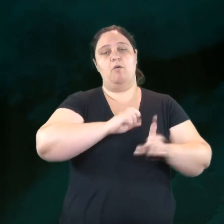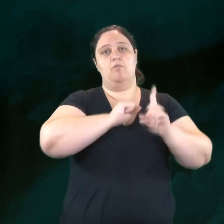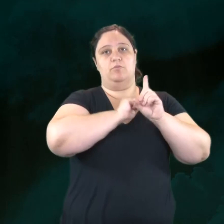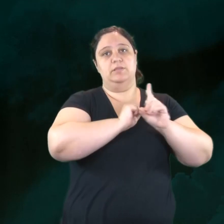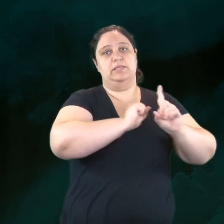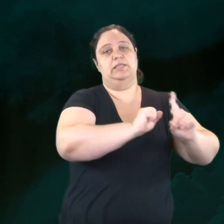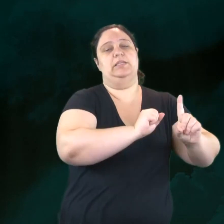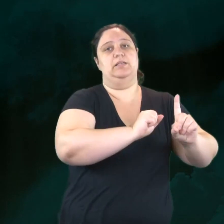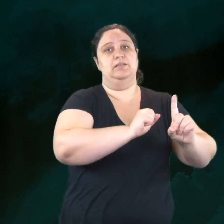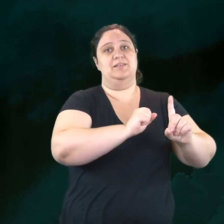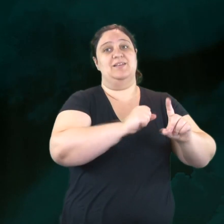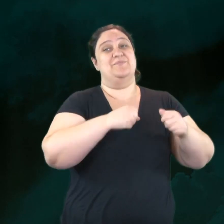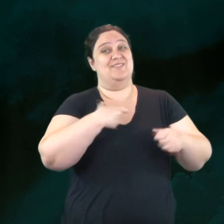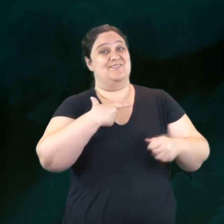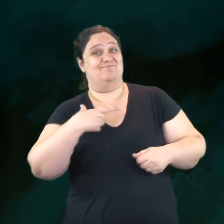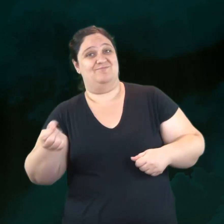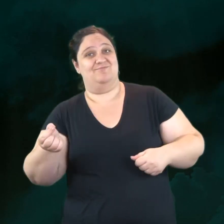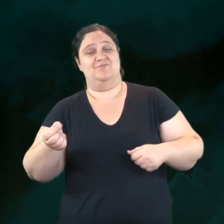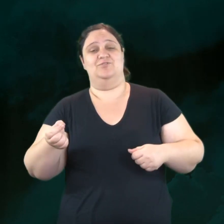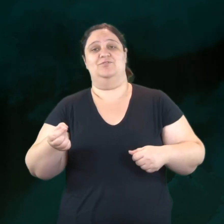de lá, eles saíram